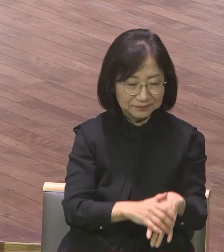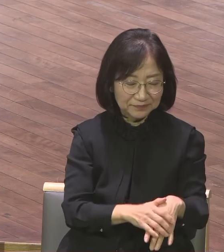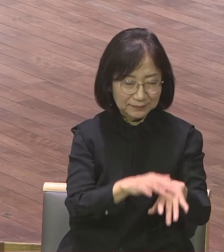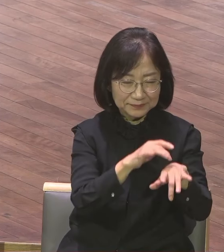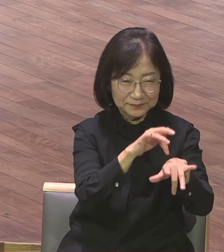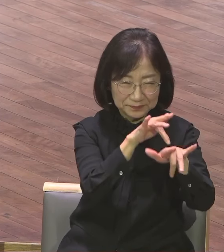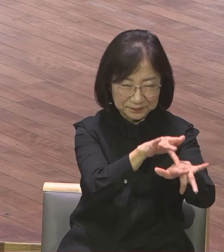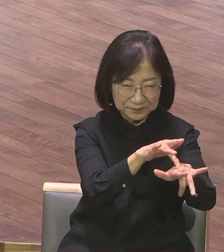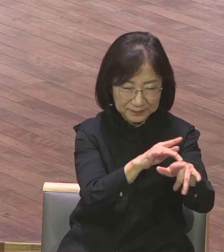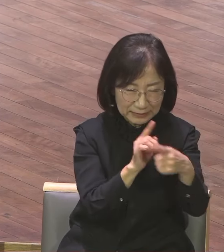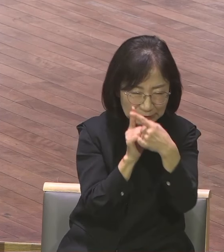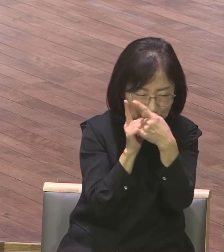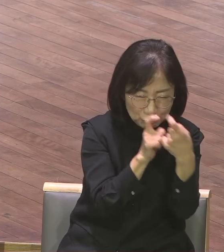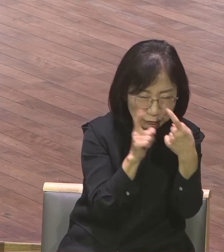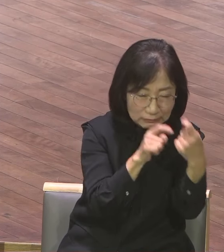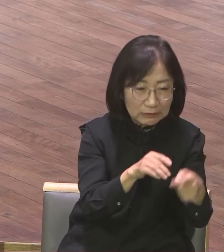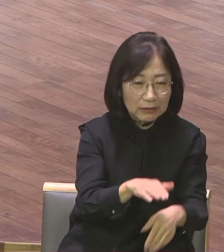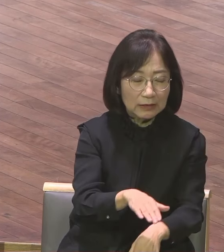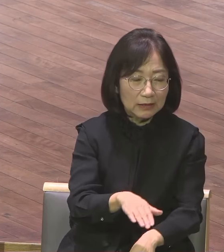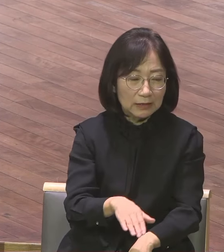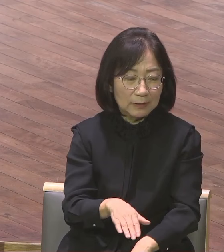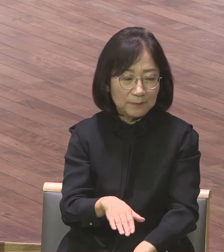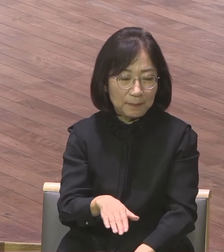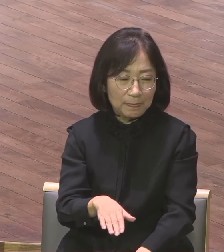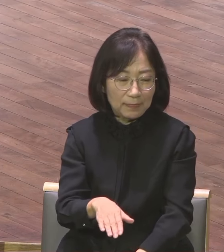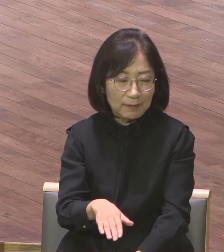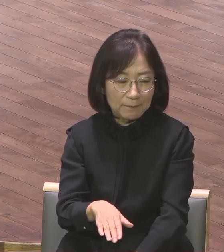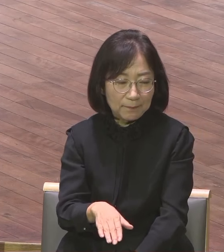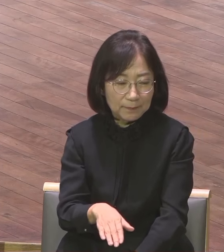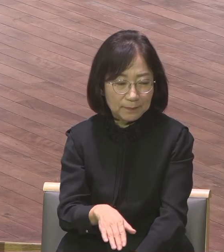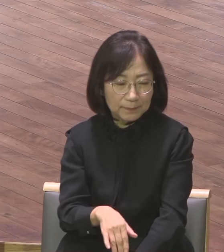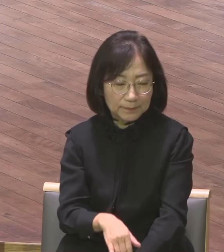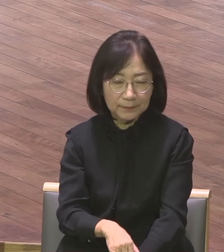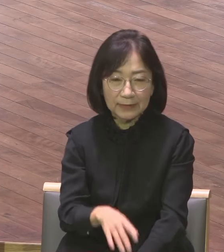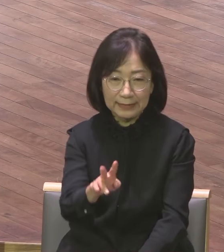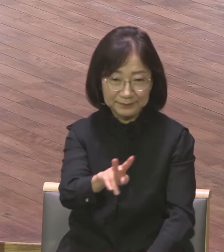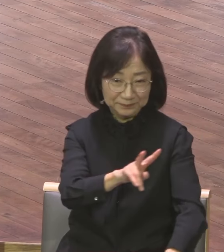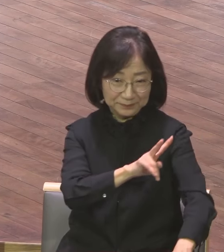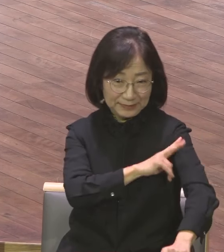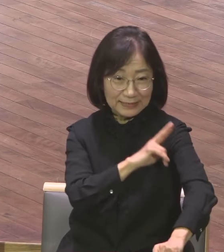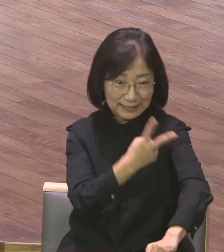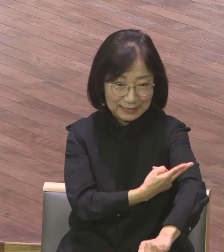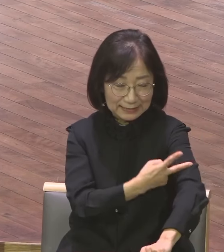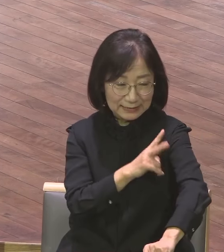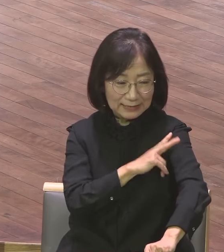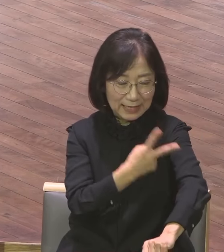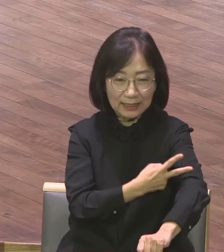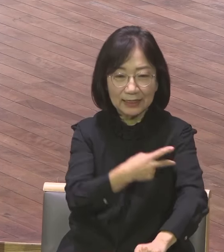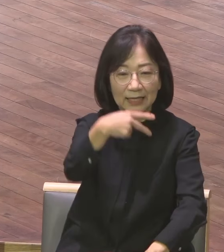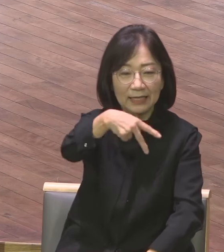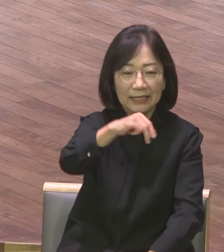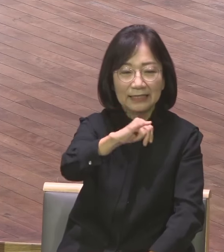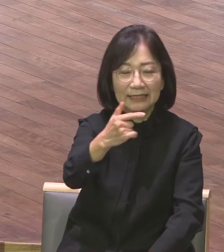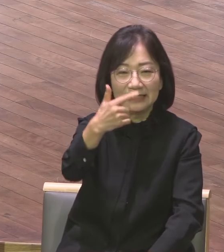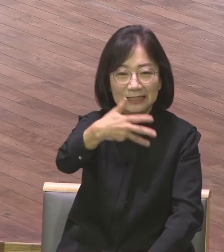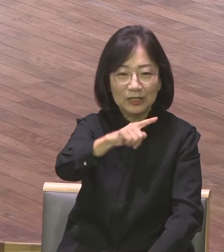미혹하죠. 우리만 구원이 있다. 이게 미혹하는 이단들이 하는 겁니다. 신천지, 우리만 구원이 있다. 여호와의